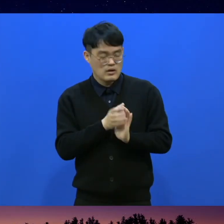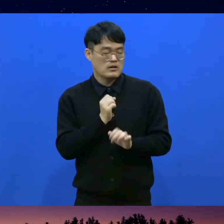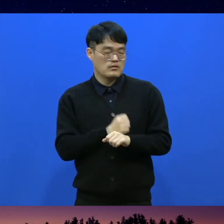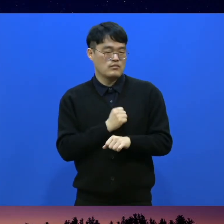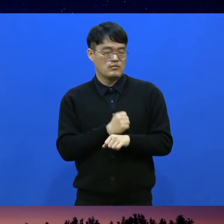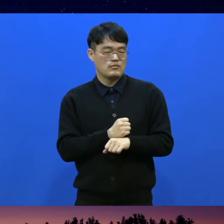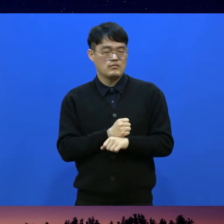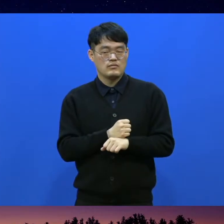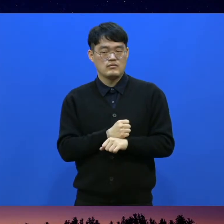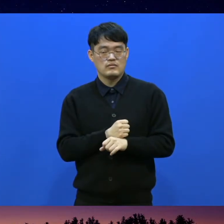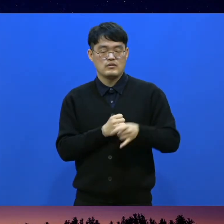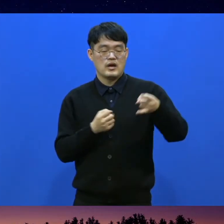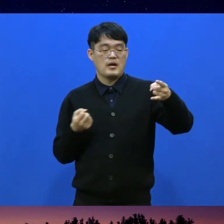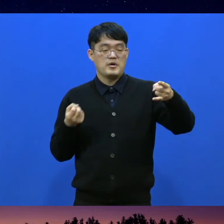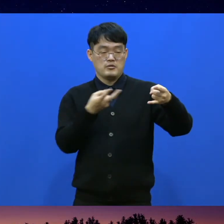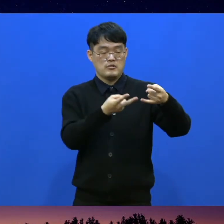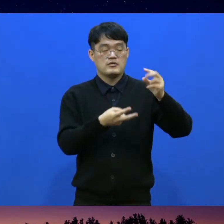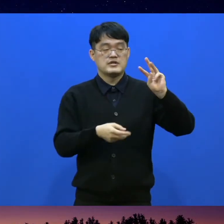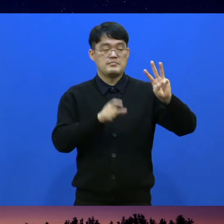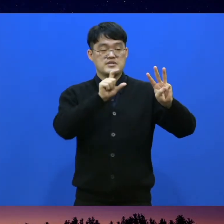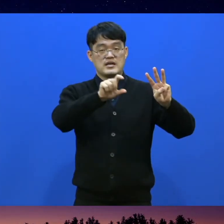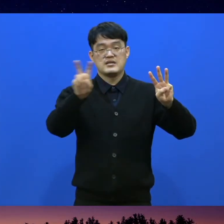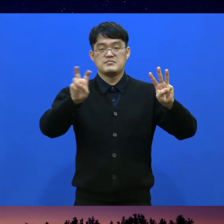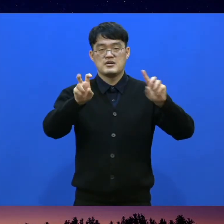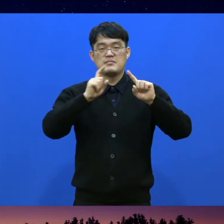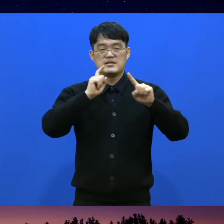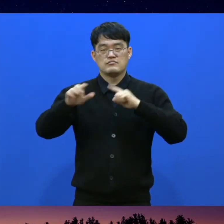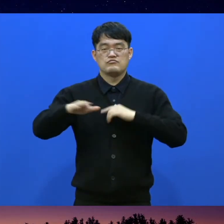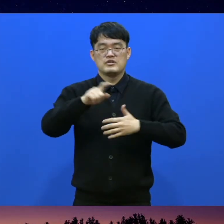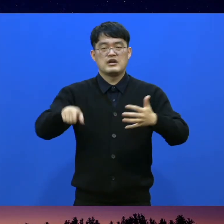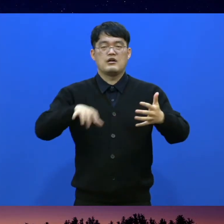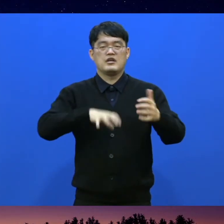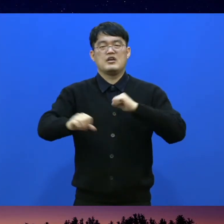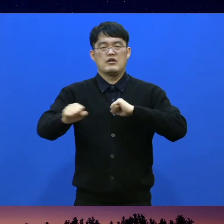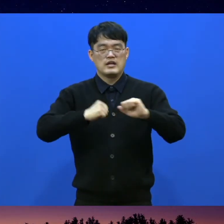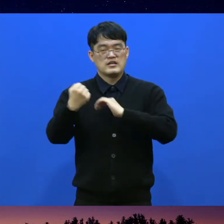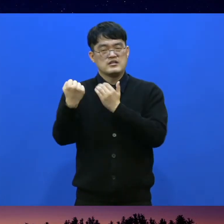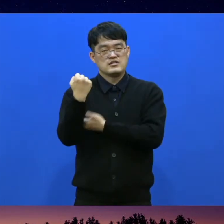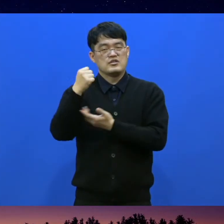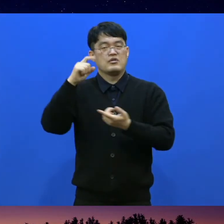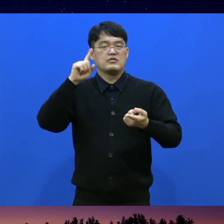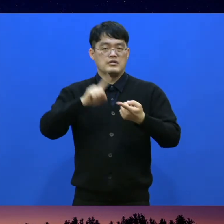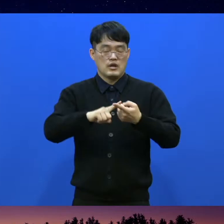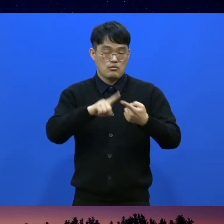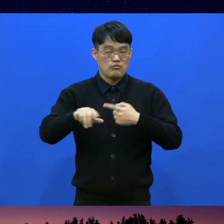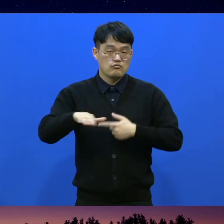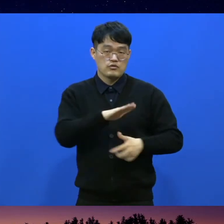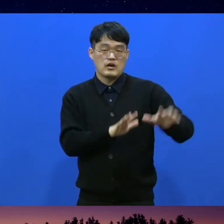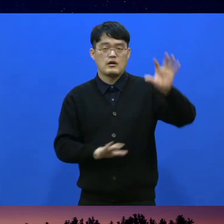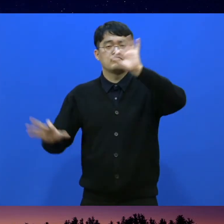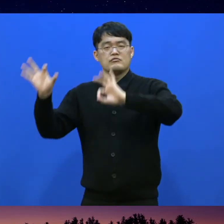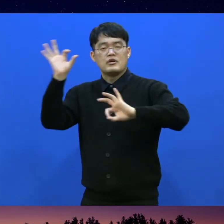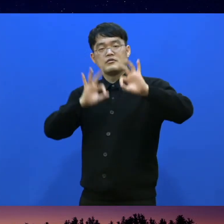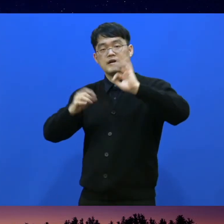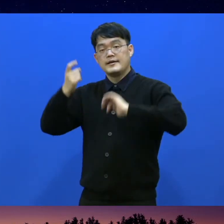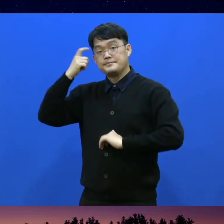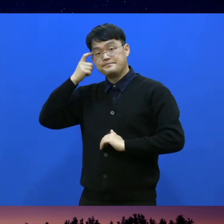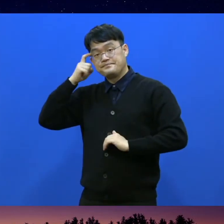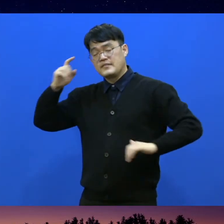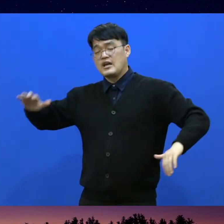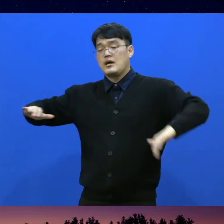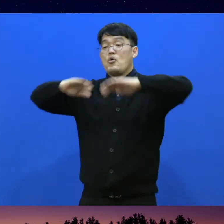에베소 3장 20절 우리 가운데서 역사하시는 능력들, 우리가 구하거나